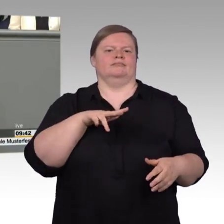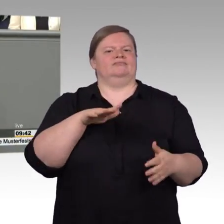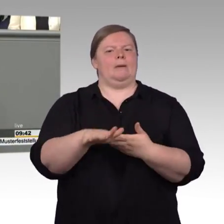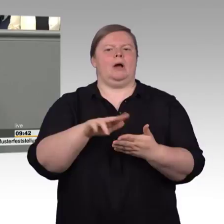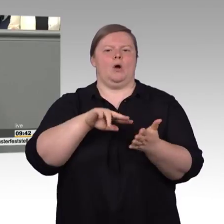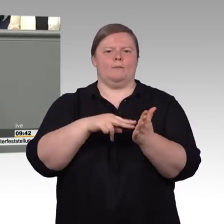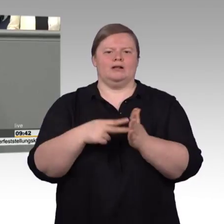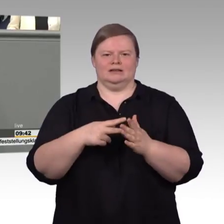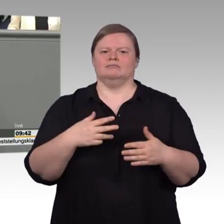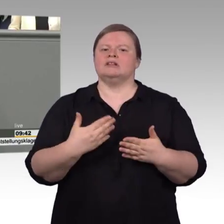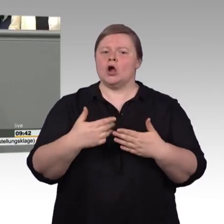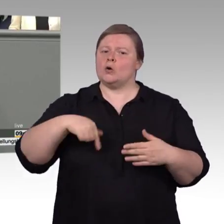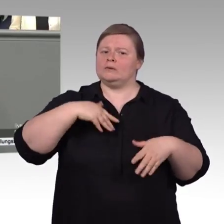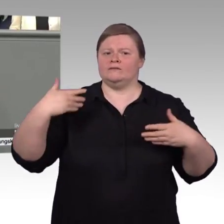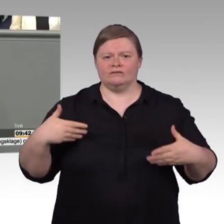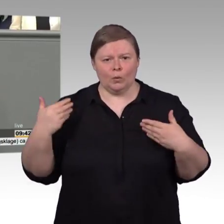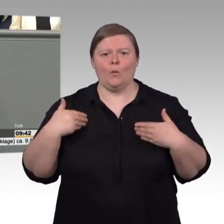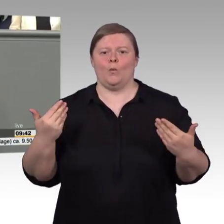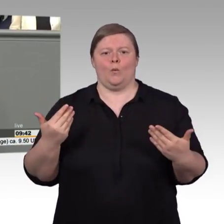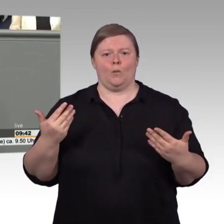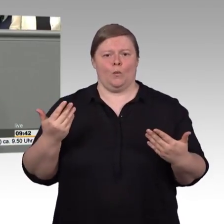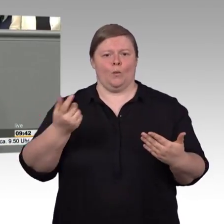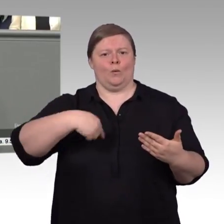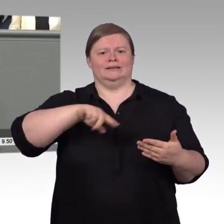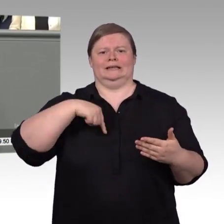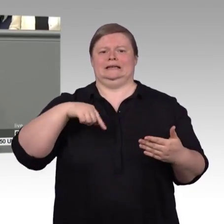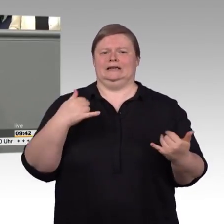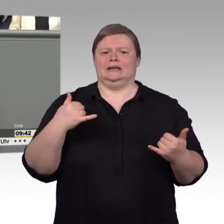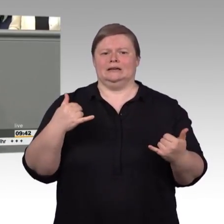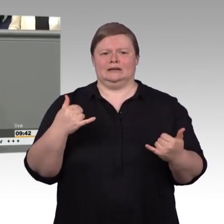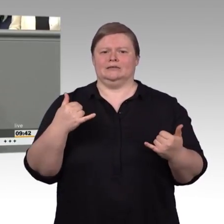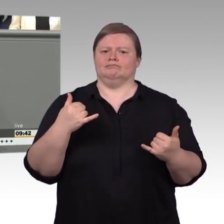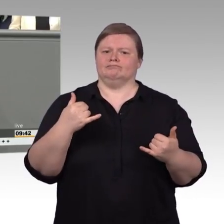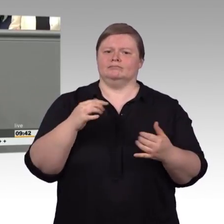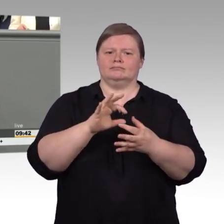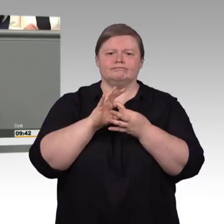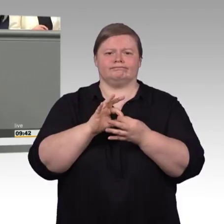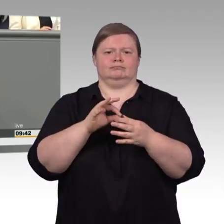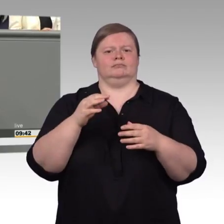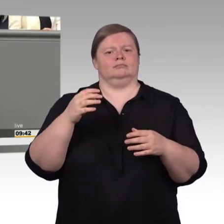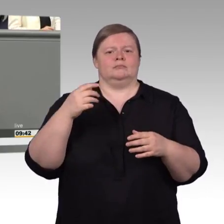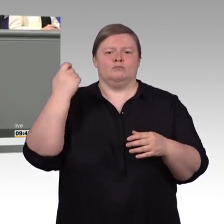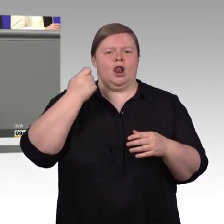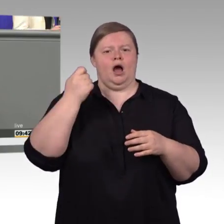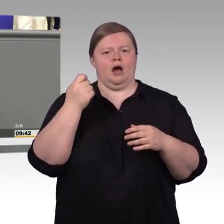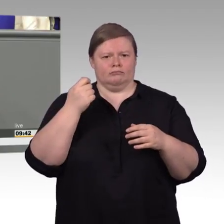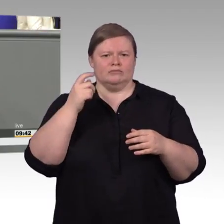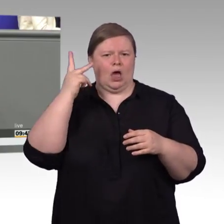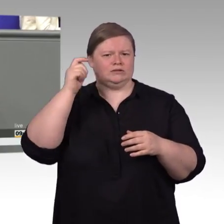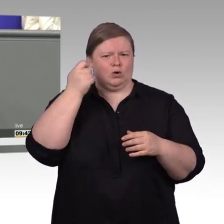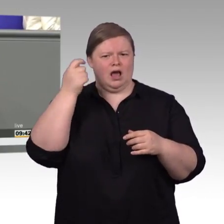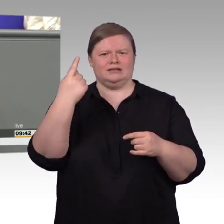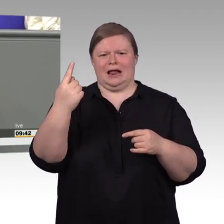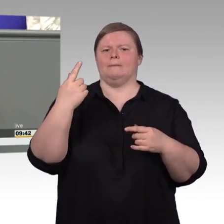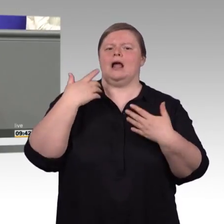Denn mit der Eine-für-alle-Klage können Verbraucherinnen und Verbraucher in Zukunft gemeinsam kostengünstig und ohne großes Risiko ihr Recht